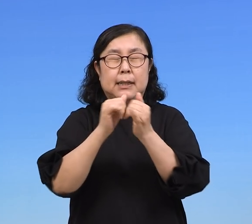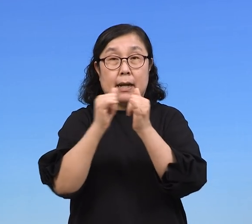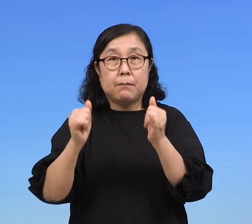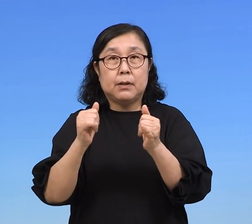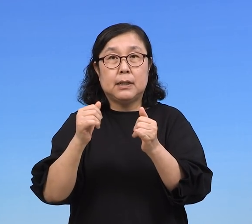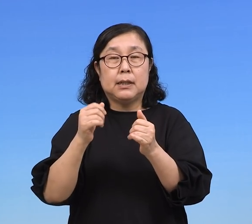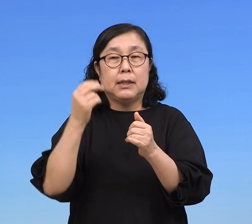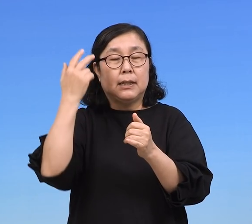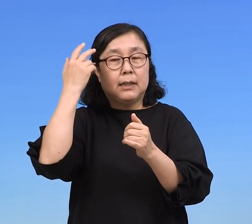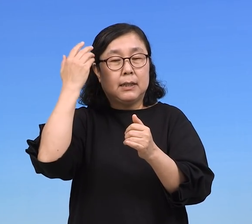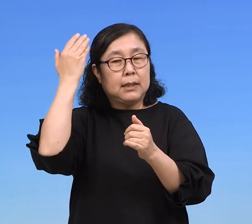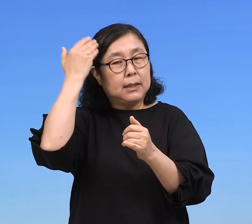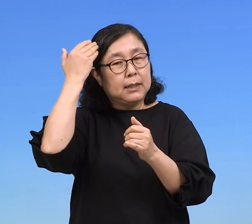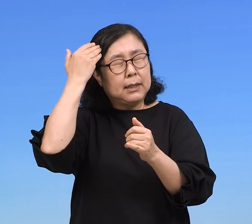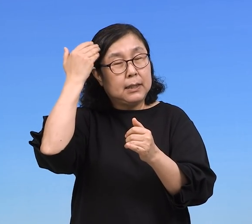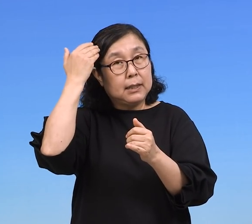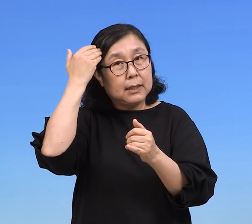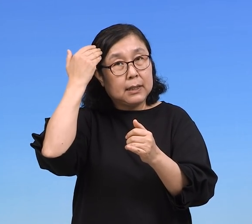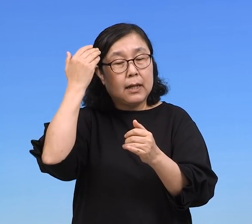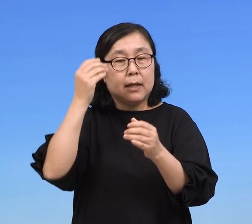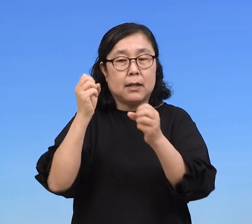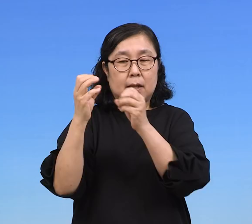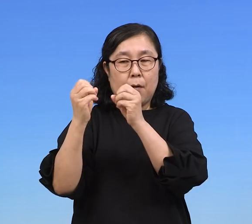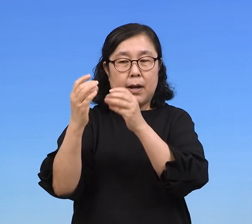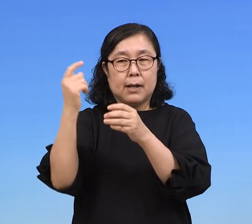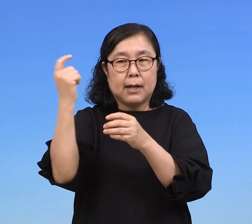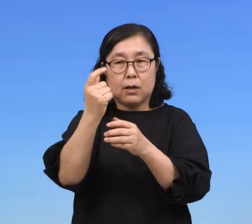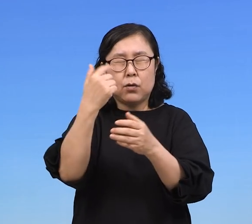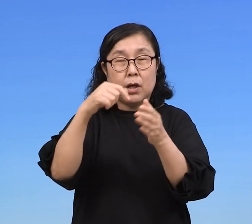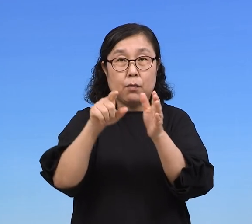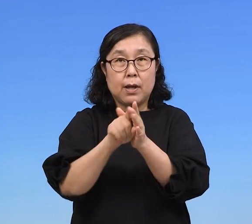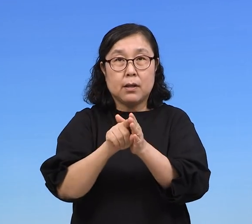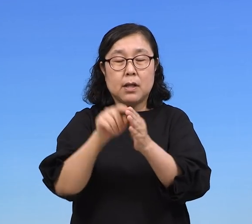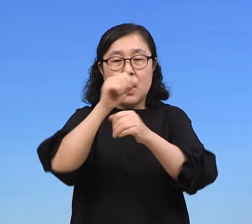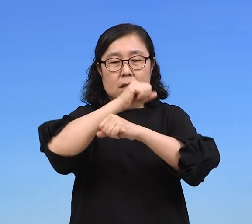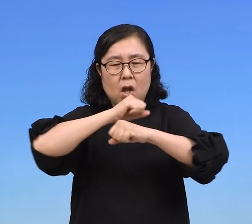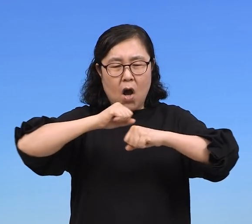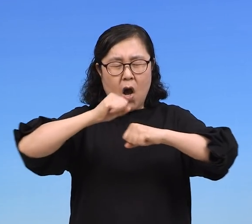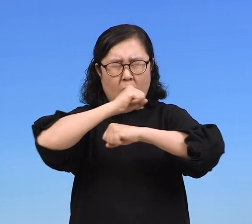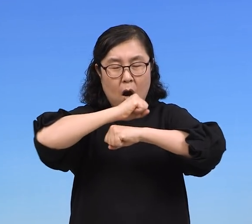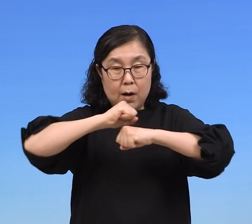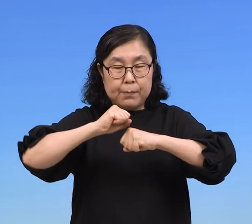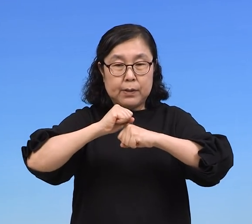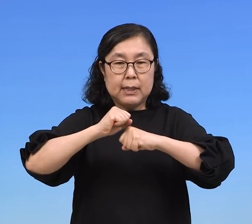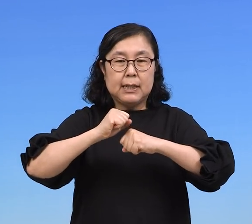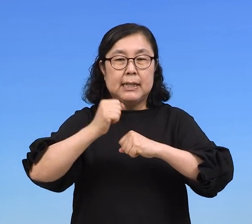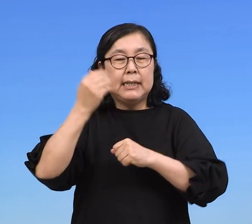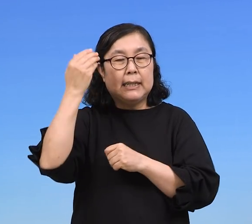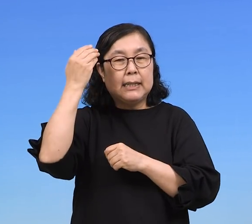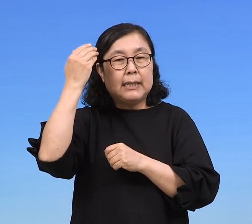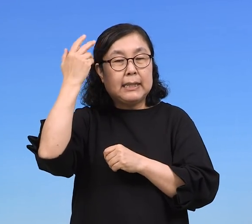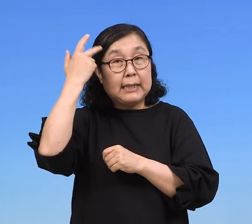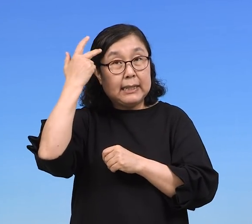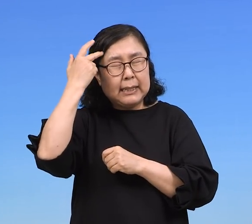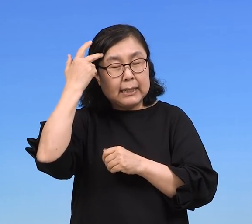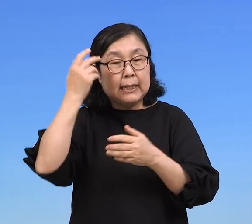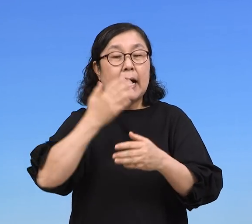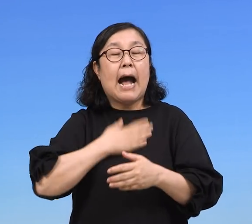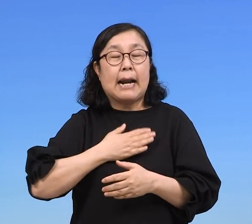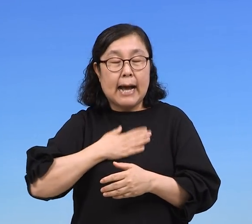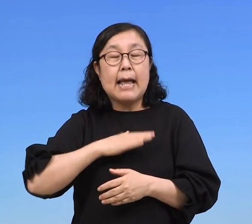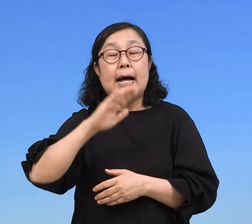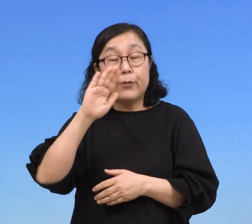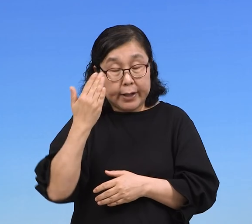저자는 지적인 대화를 이제 강조하기 위해서 여러 이제 넓은 지식을 이제 알아야 된다, 그런 걸로 했지만,